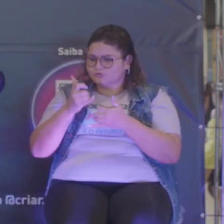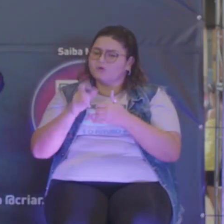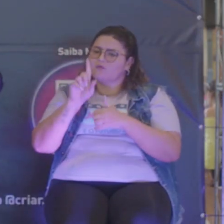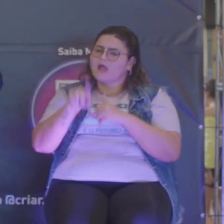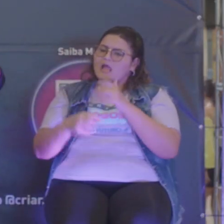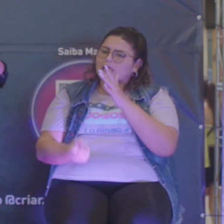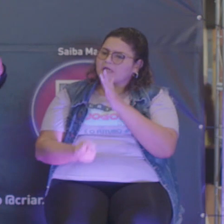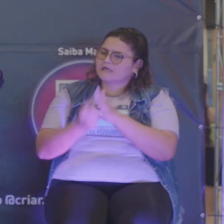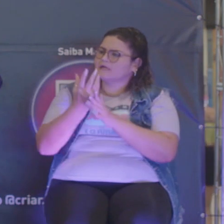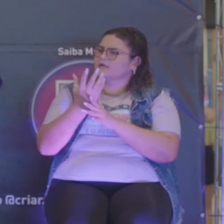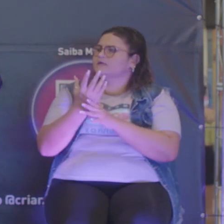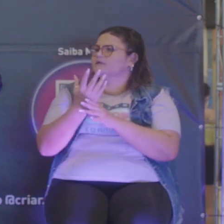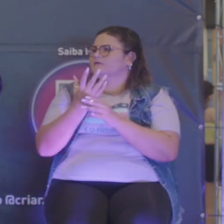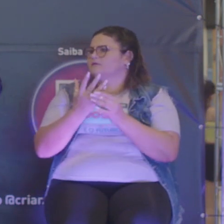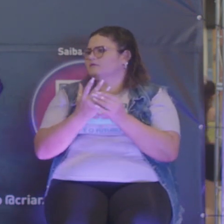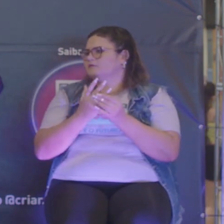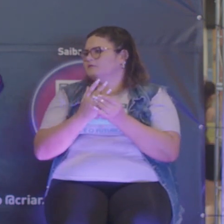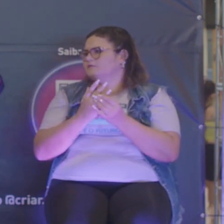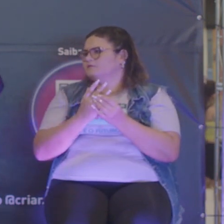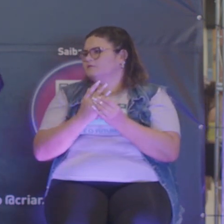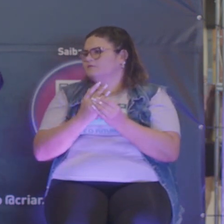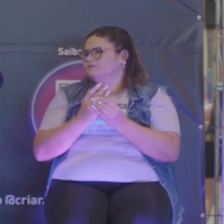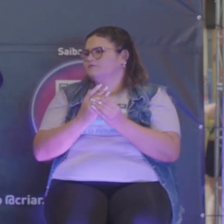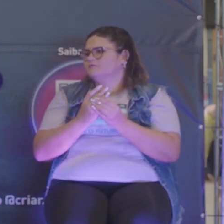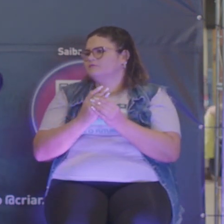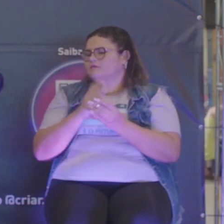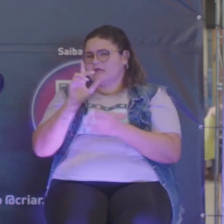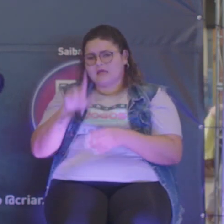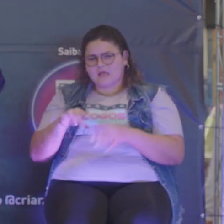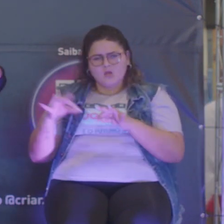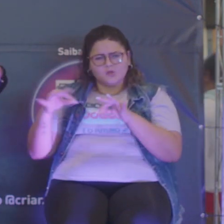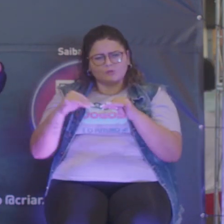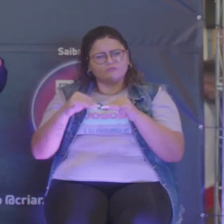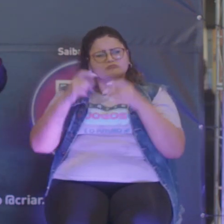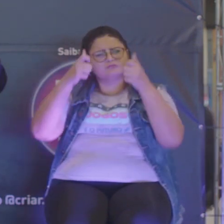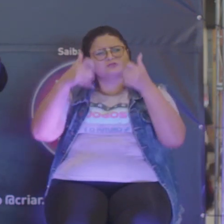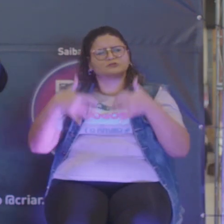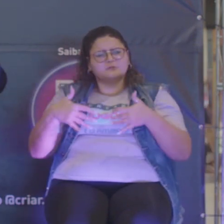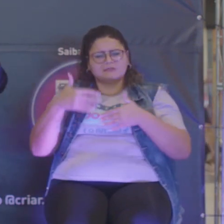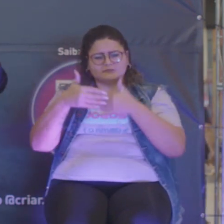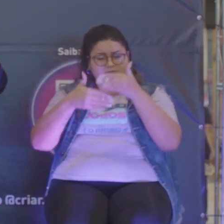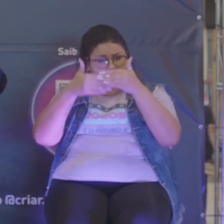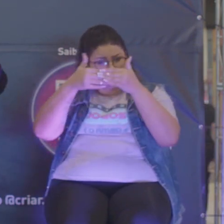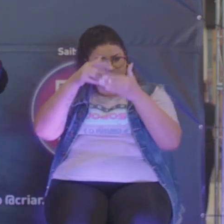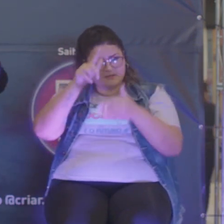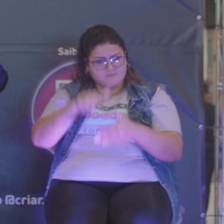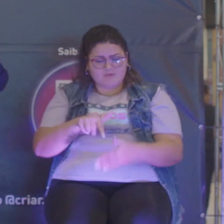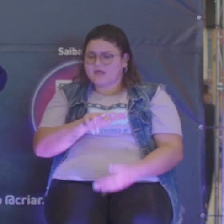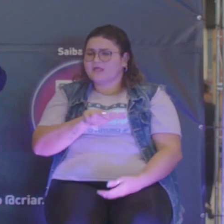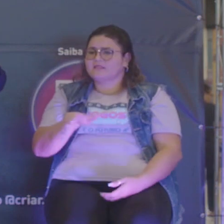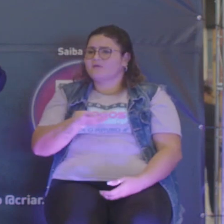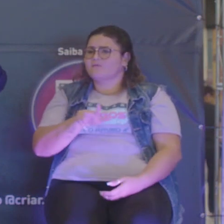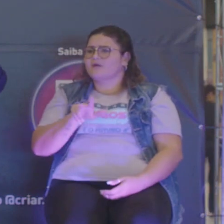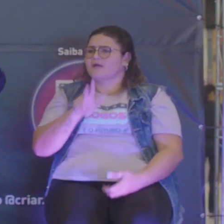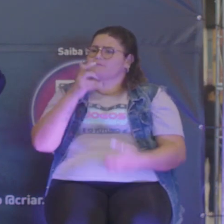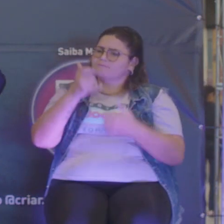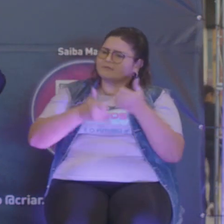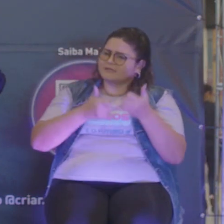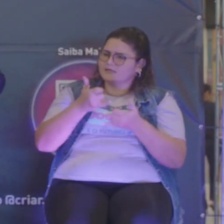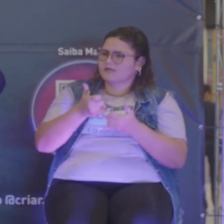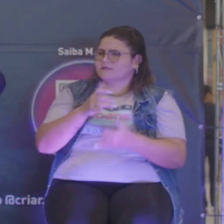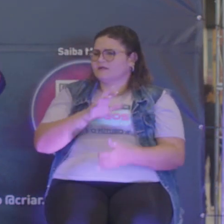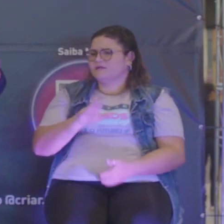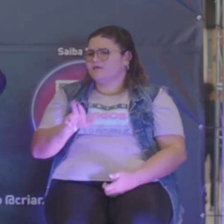criar jogos, essa parte toda que a gente vem falando aqui de desenvolvimento, que não é mais só uma brincadeira,